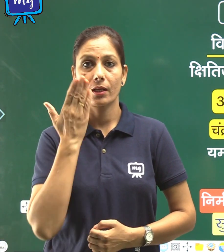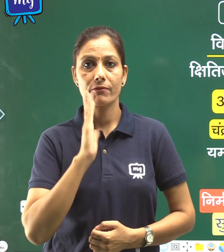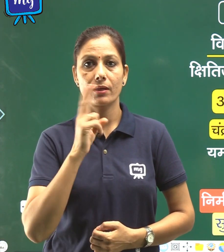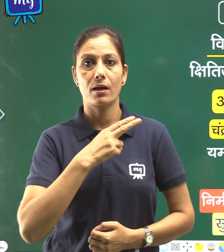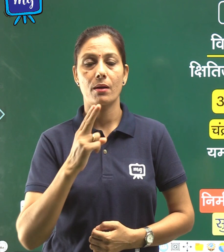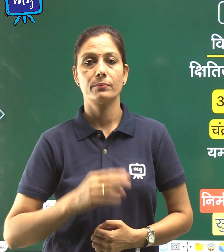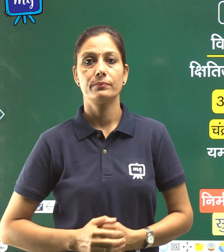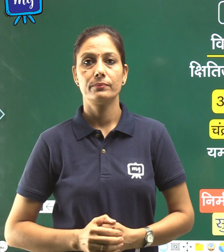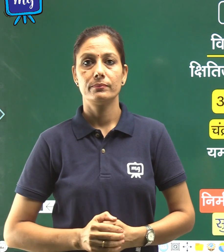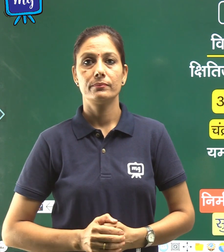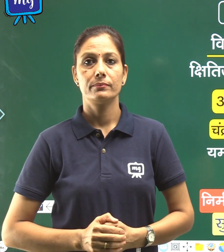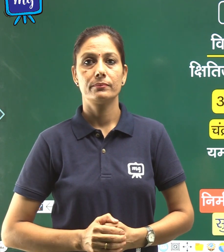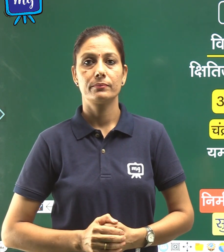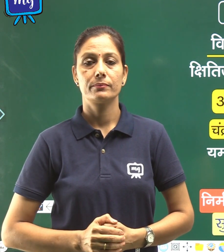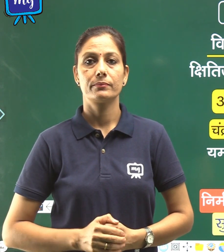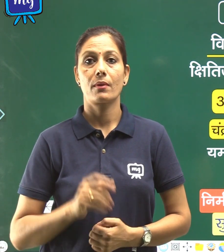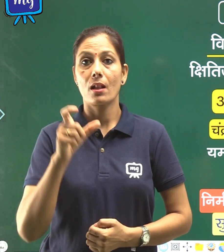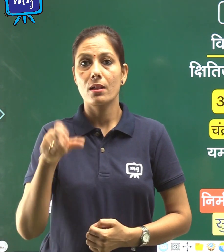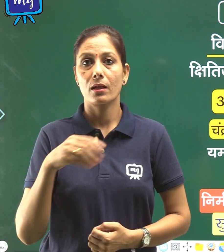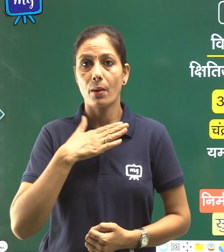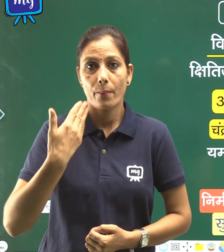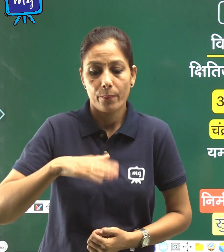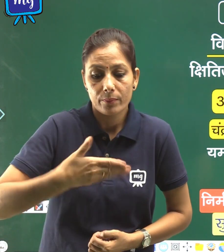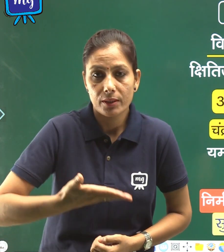नाम यमराज की दिशा।